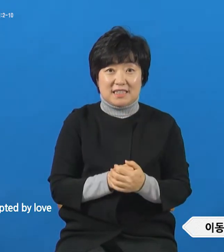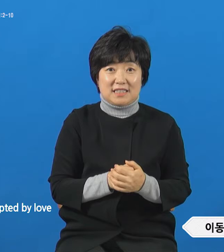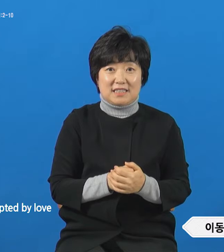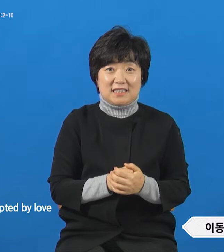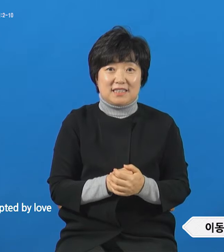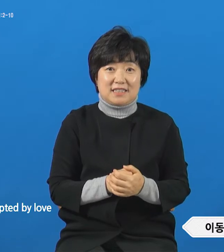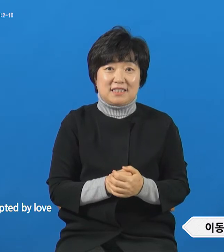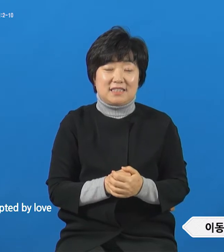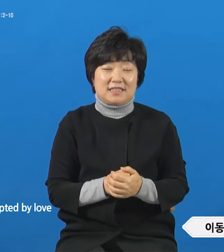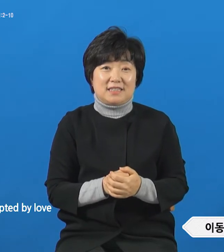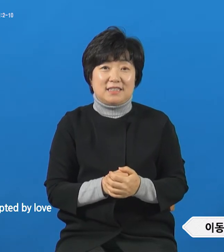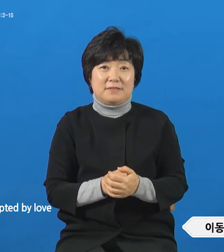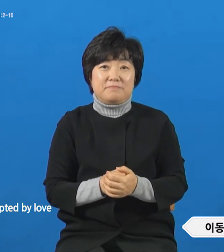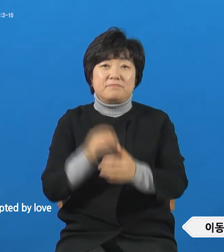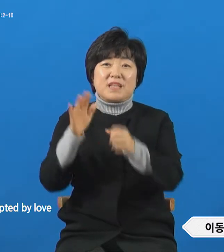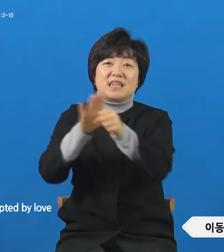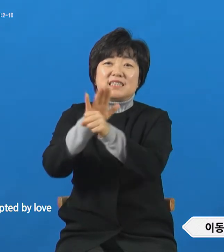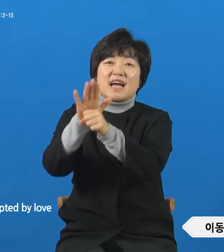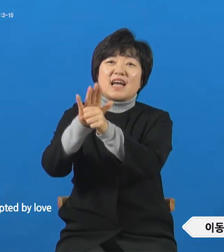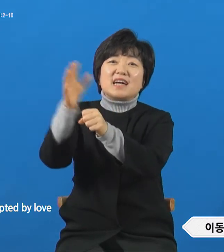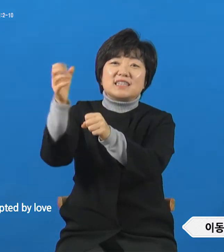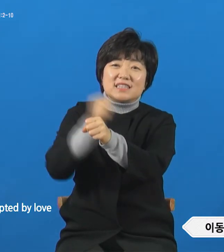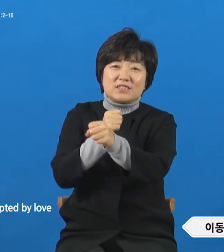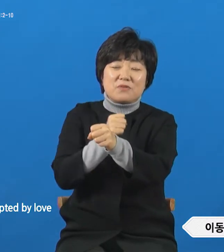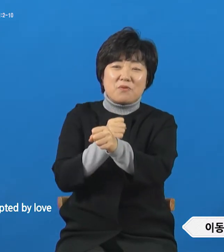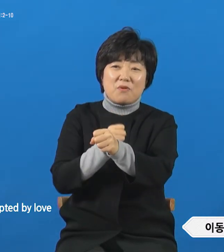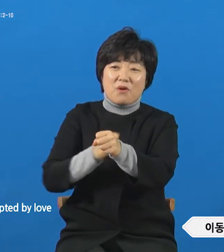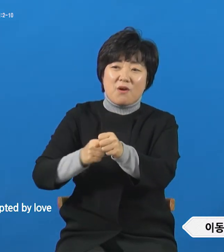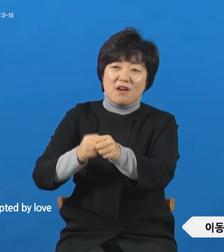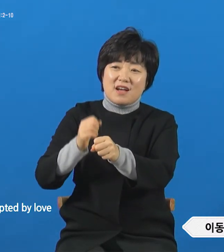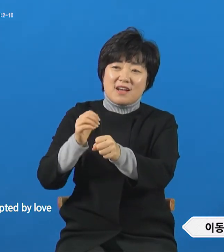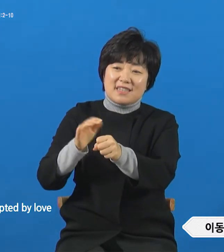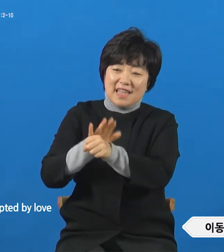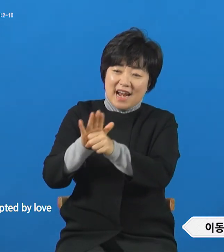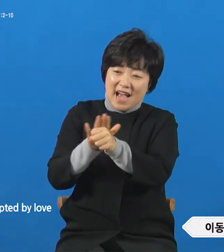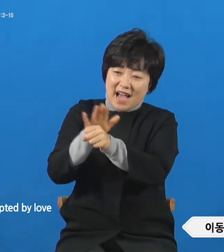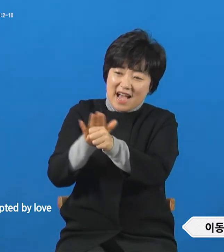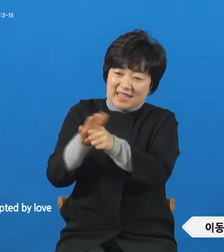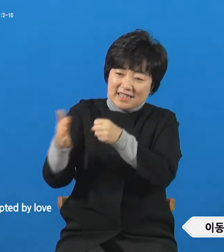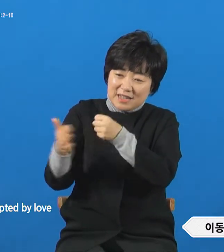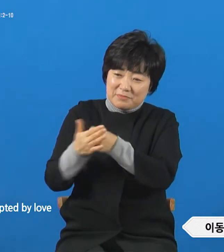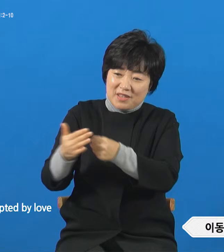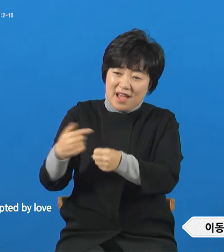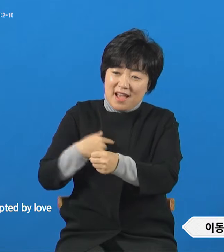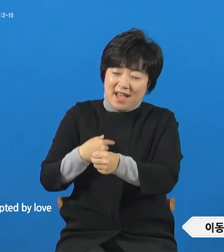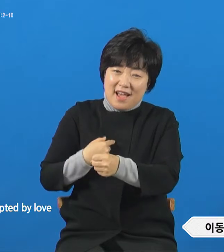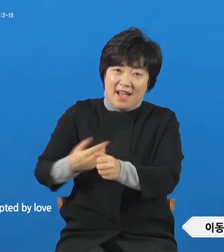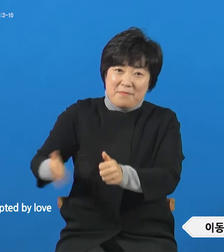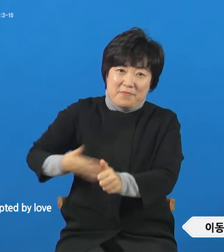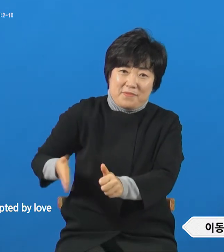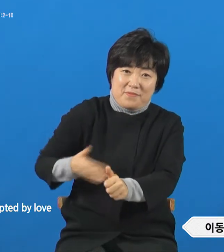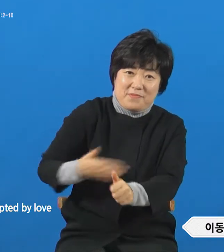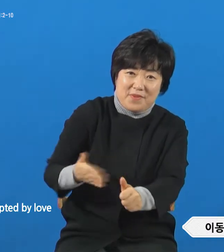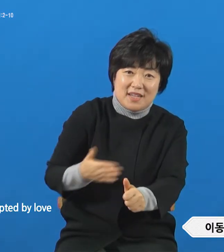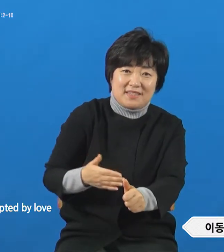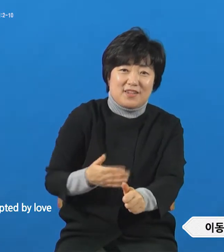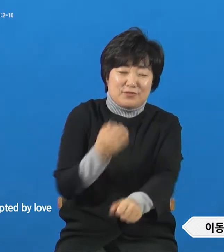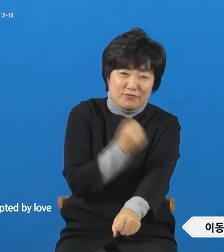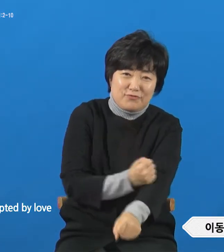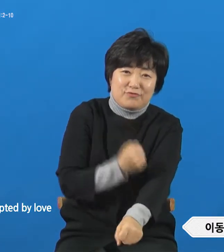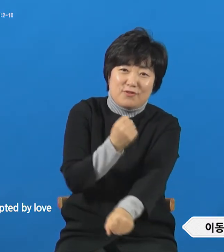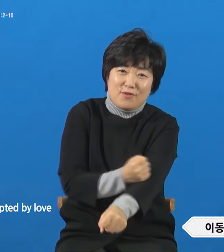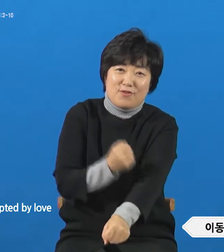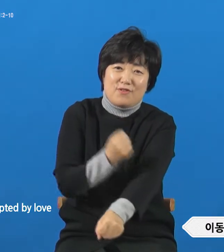prompted by love 이렇게 되어 있습니다. 사랑으로 촉진되는 당신의 수고 이렇게 되어 있어요.